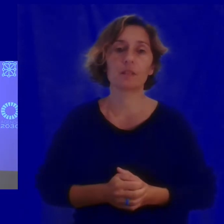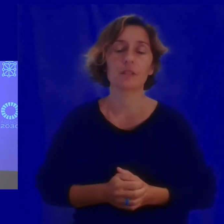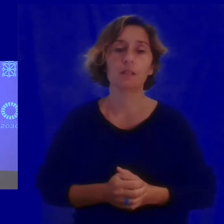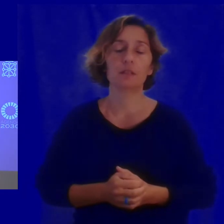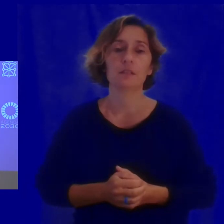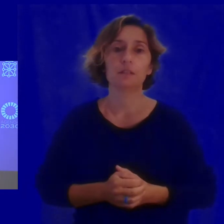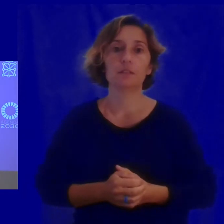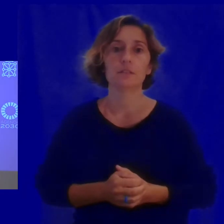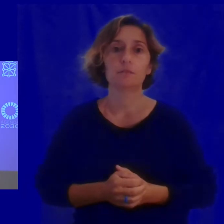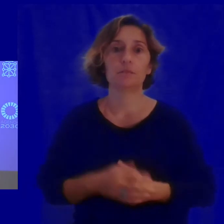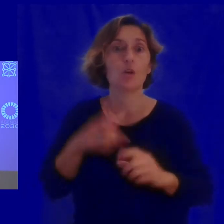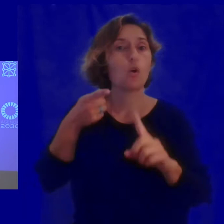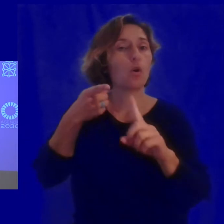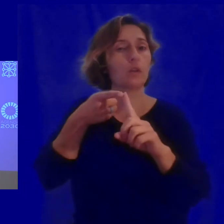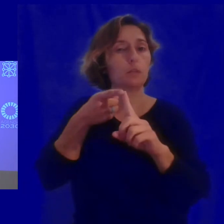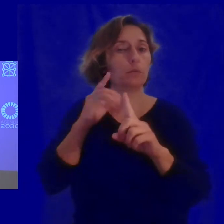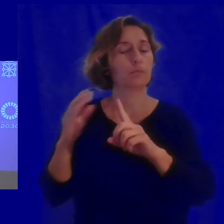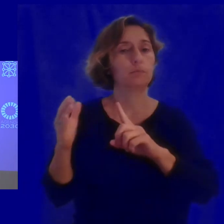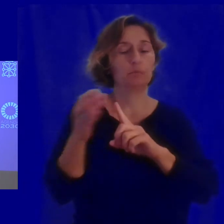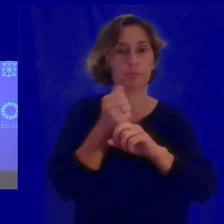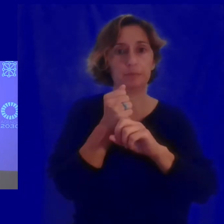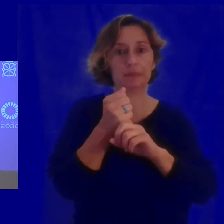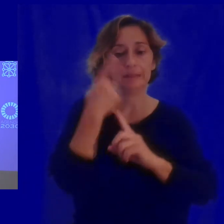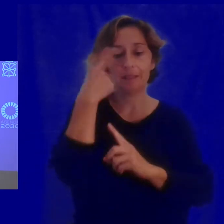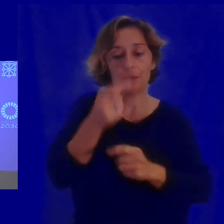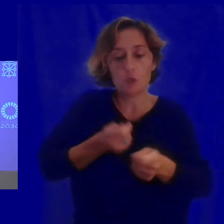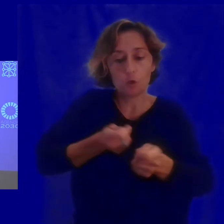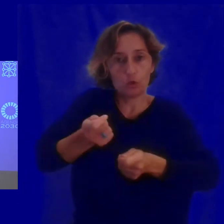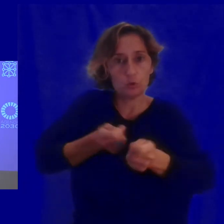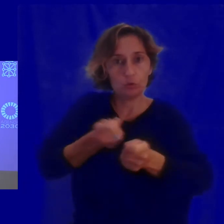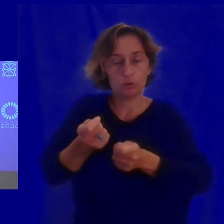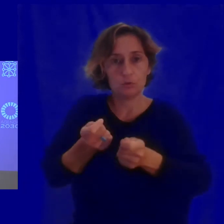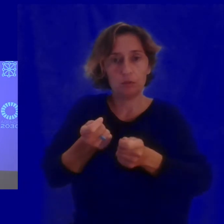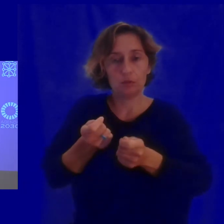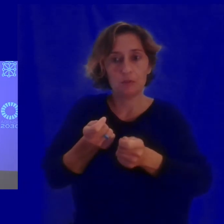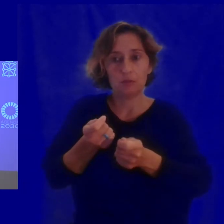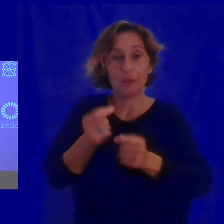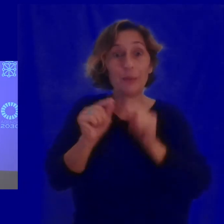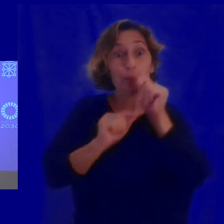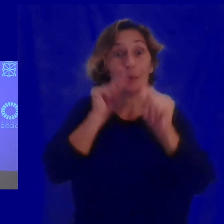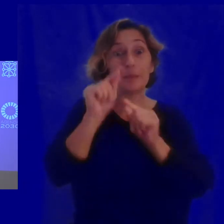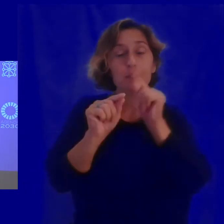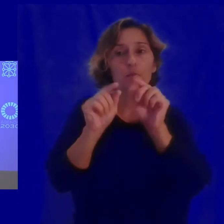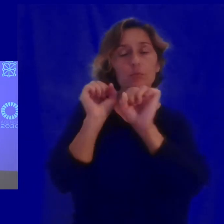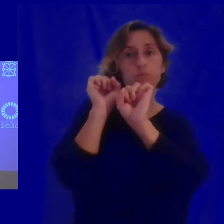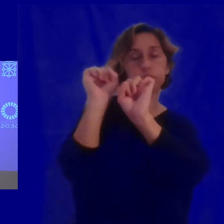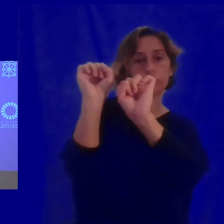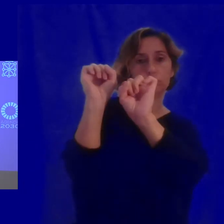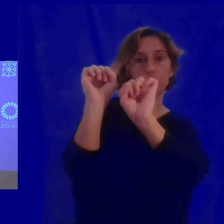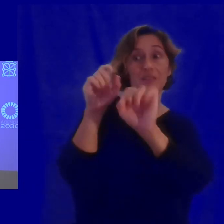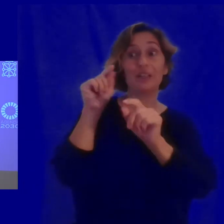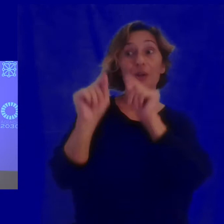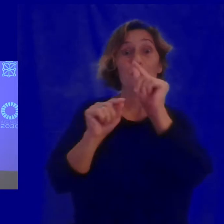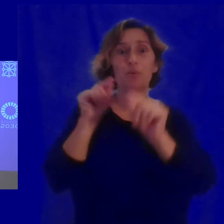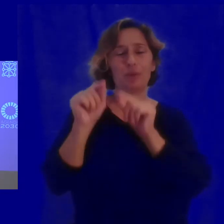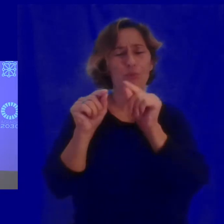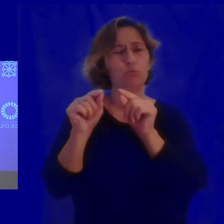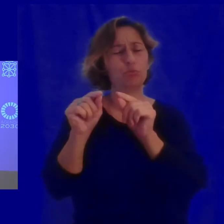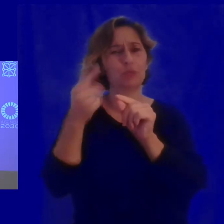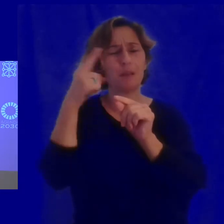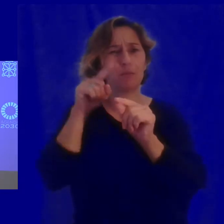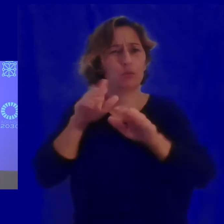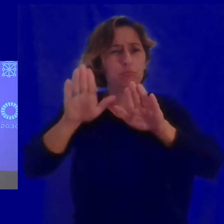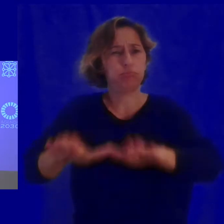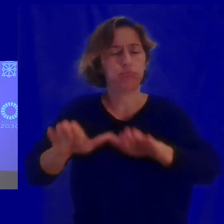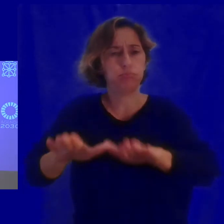sostenible de saber autorregularnos y limitar la exposición a un virus que ha venido para quedarse durante un tiempo,